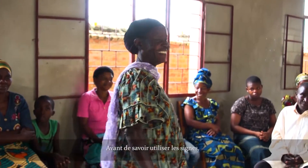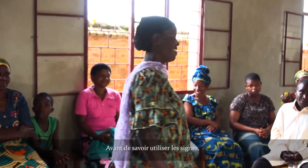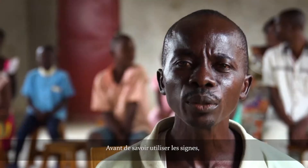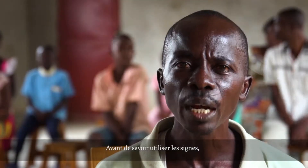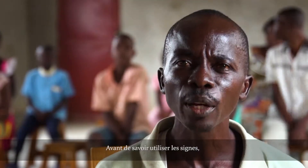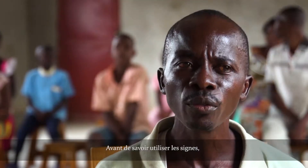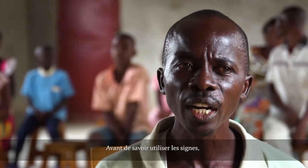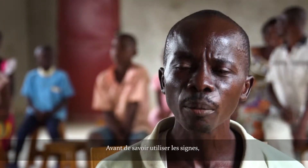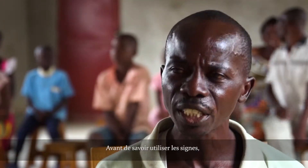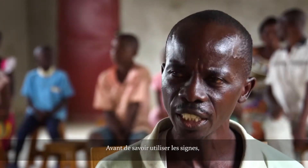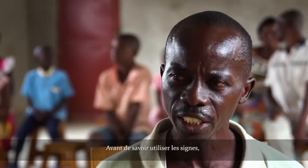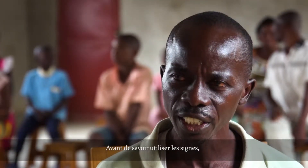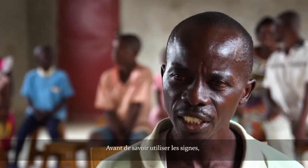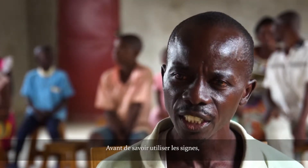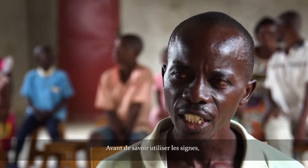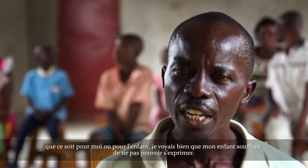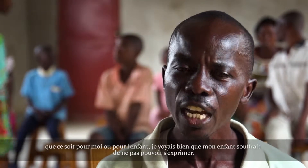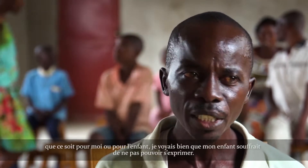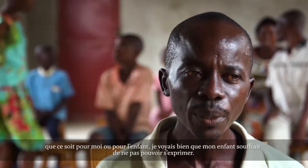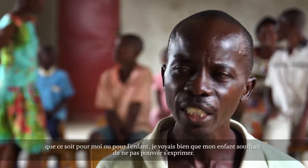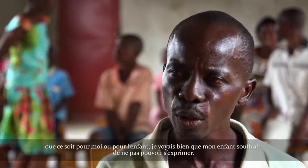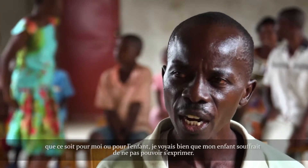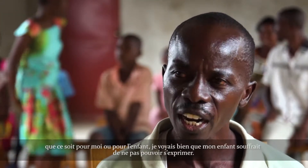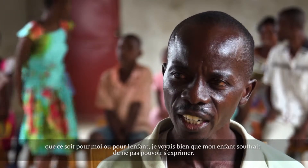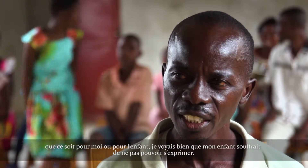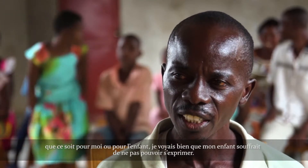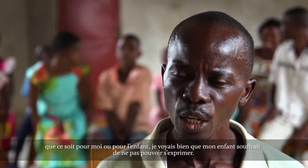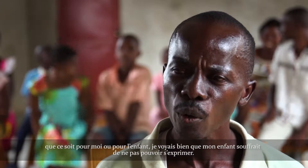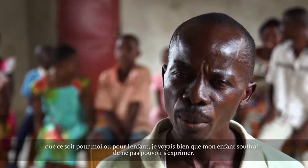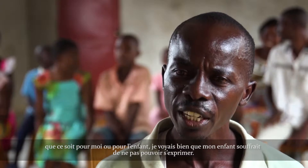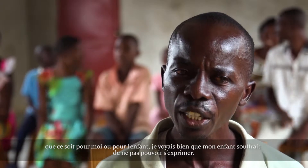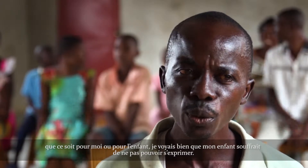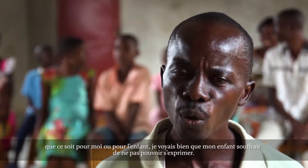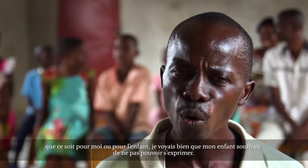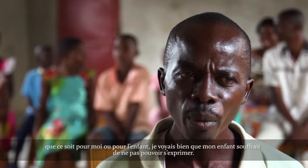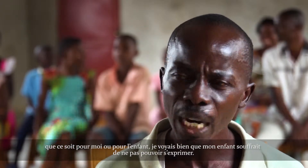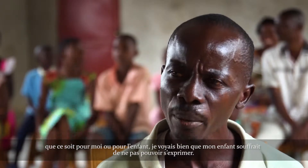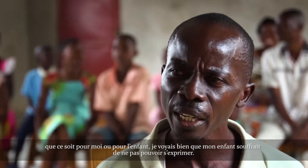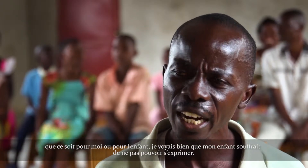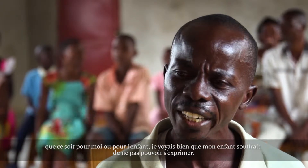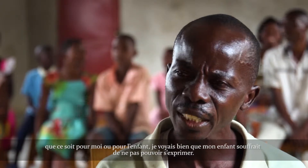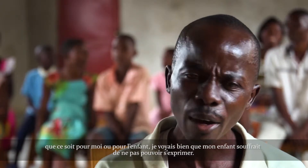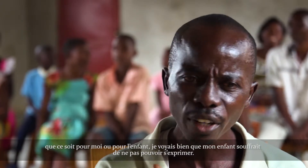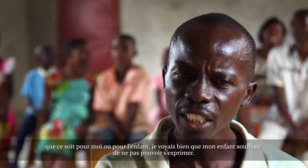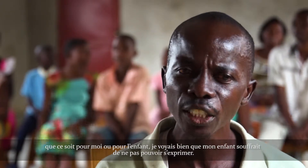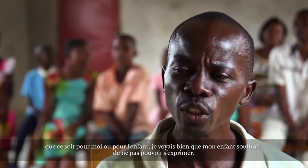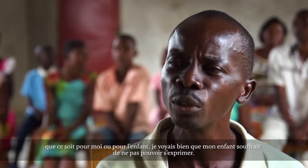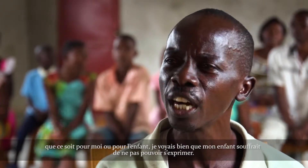kera turamenya kuvugana amasinye yabajewe cyangwa umwana warabona nyine yuko umwana babaye ariko avuga nk'ikintu